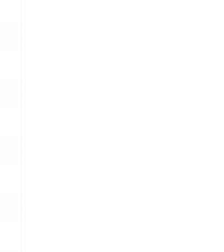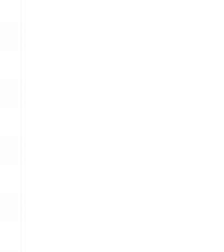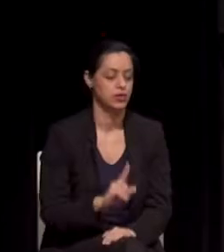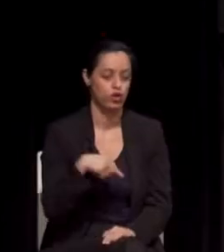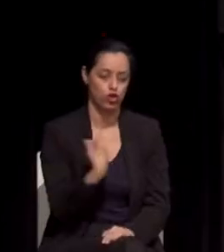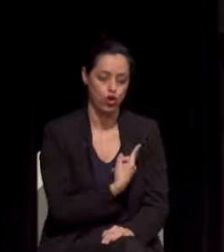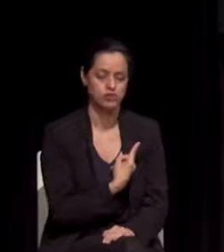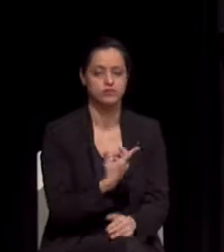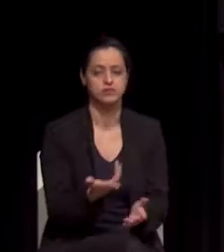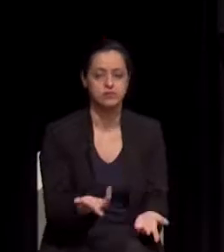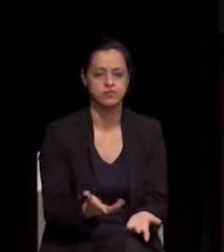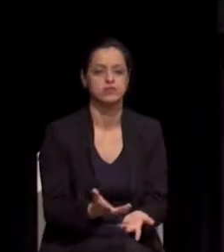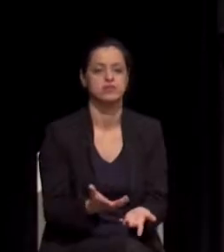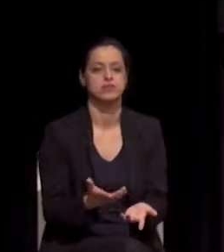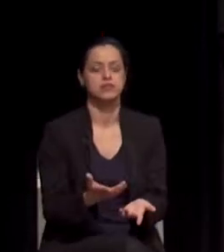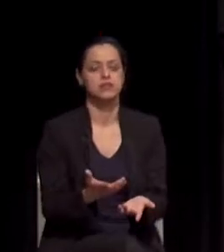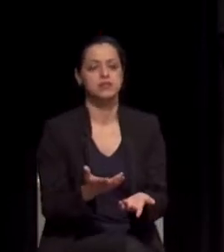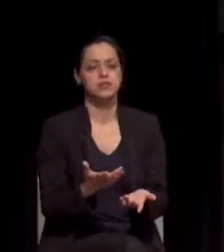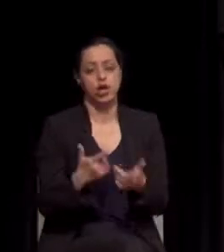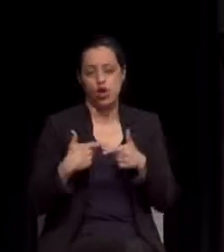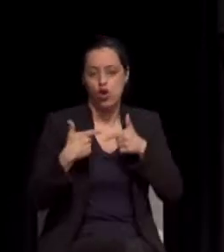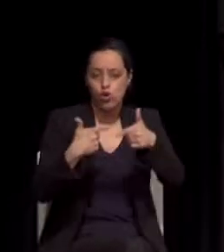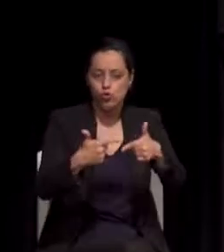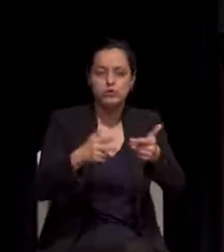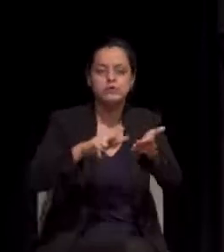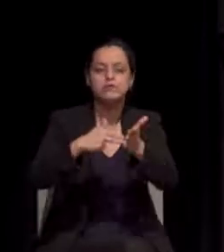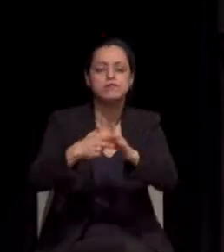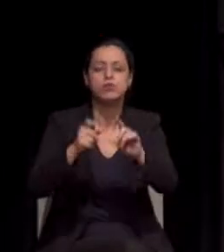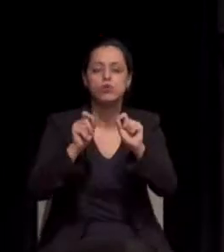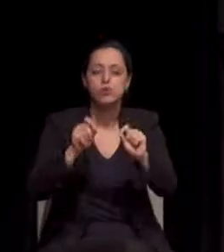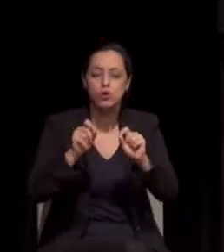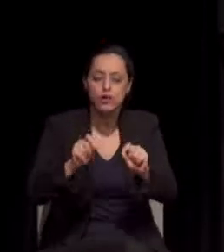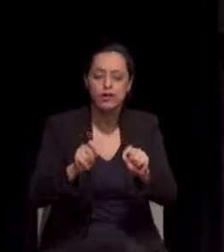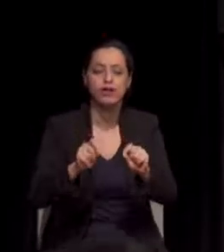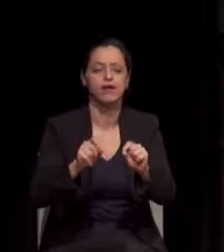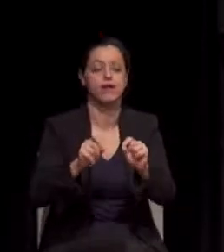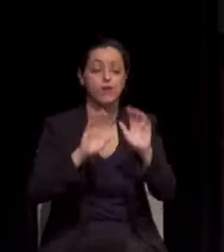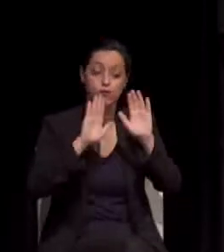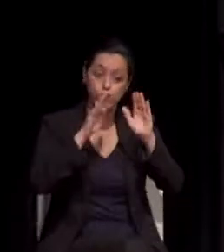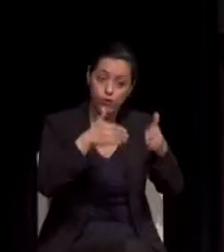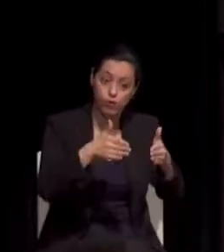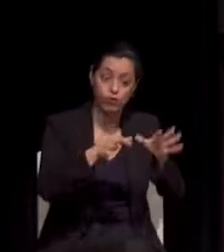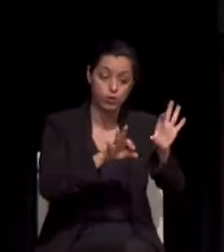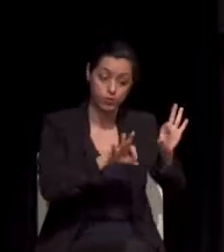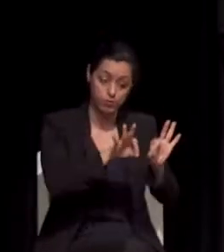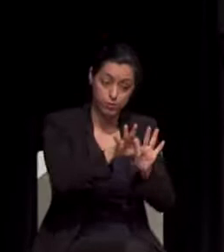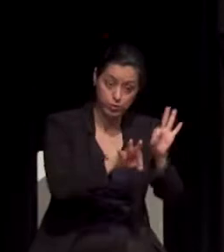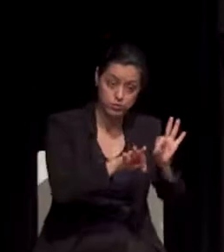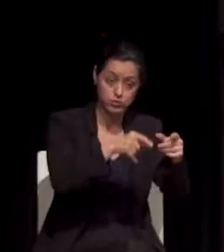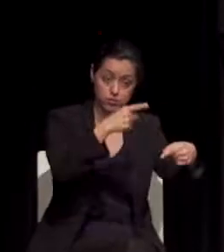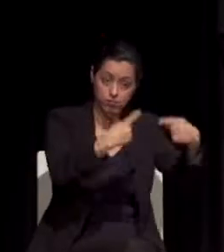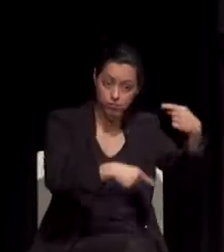disputa de um projeto político, de um projeto de narrativas,